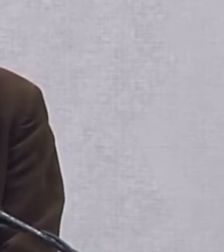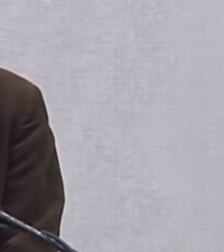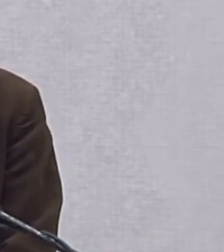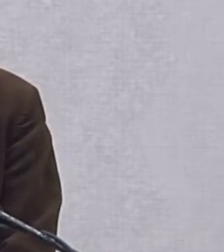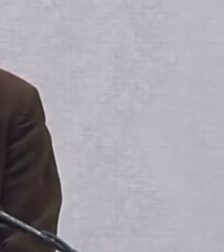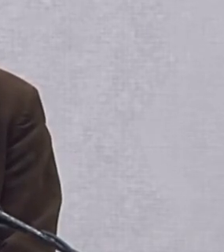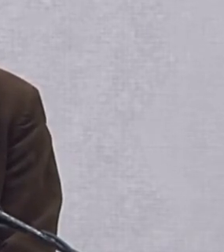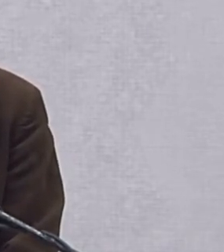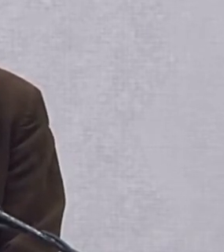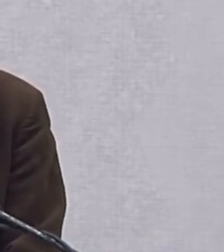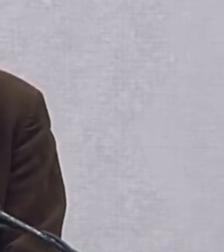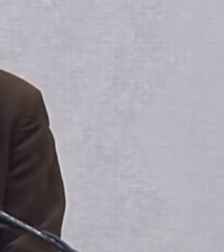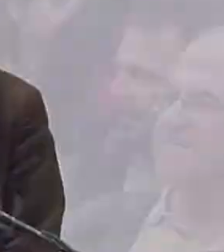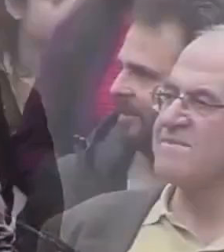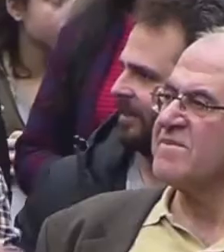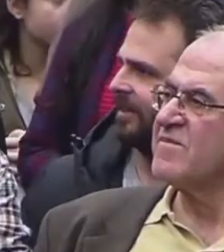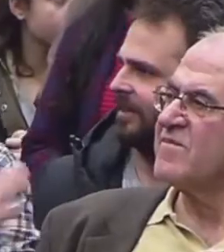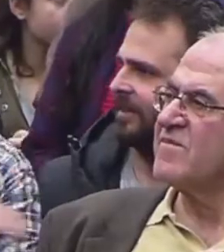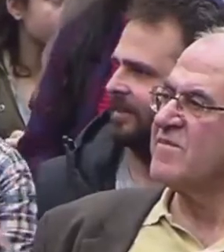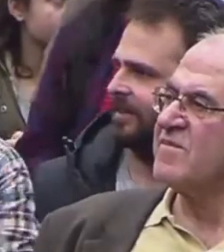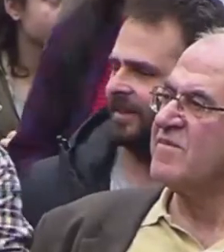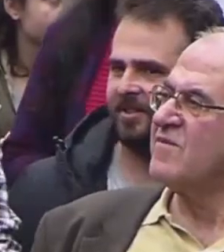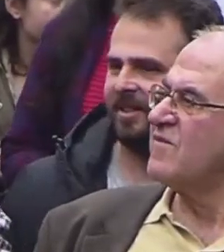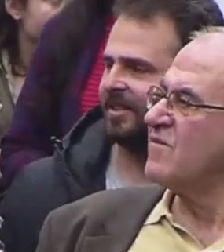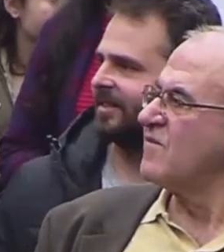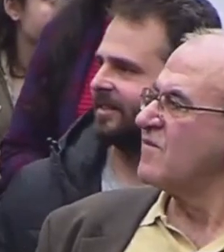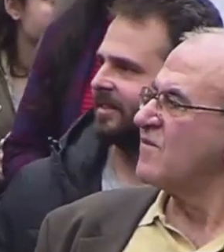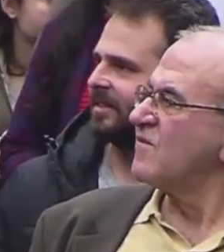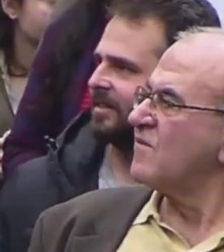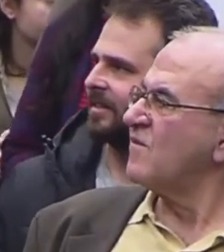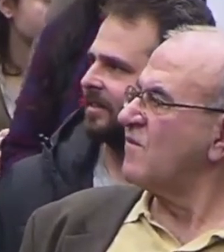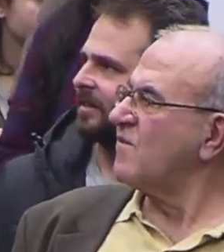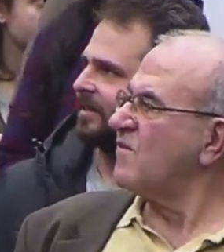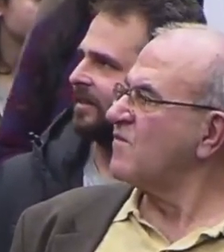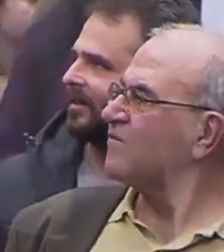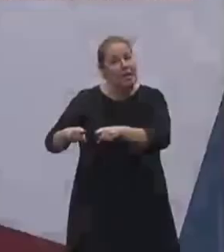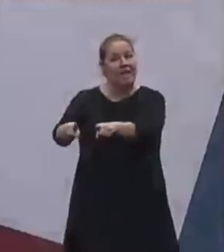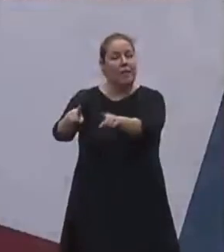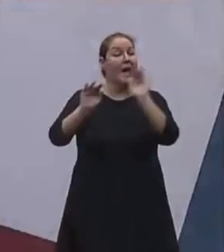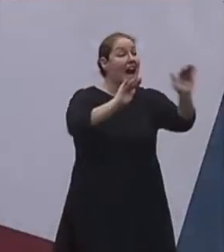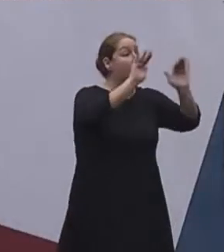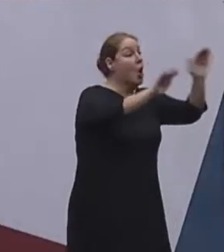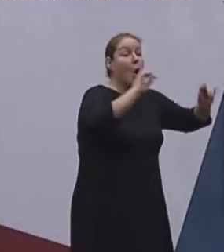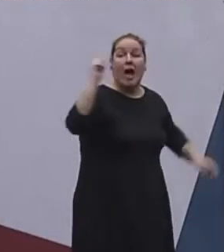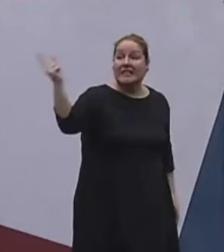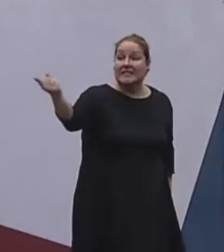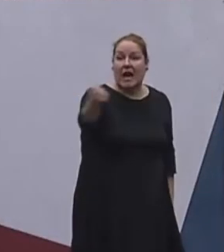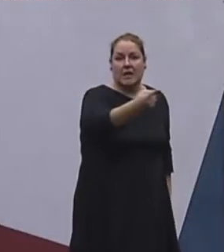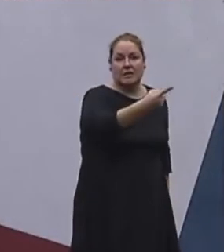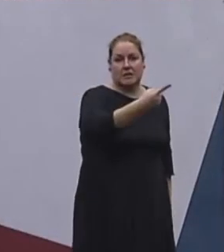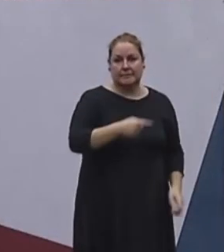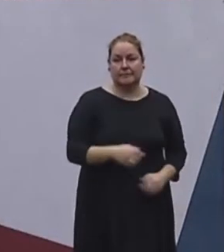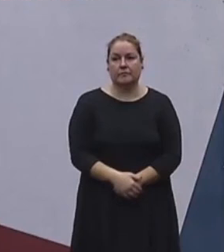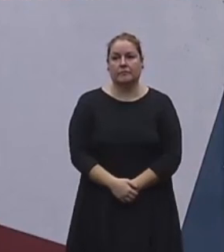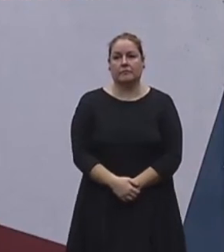σε σχέση με αυτές των υπολείπων δημοτικών παρατάξεων, δηλώνω ότι συμπορεύομαι και καλώ εσάς,